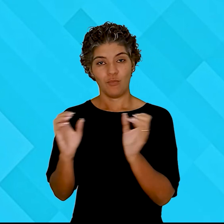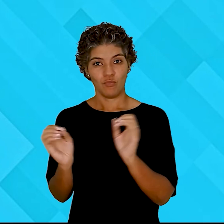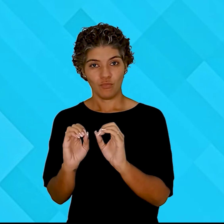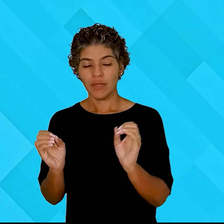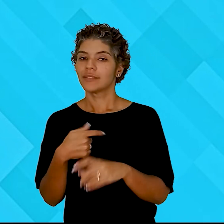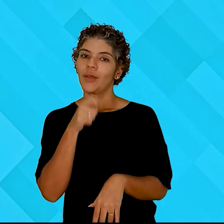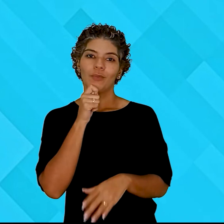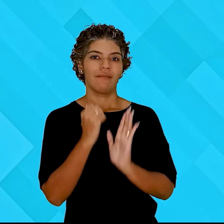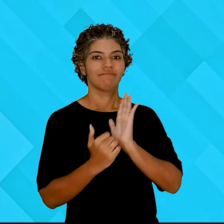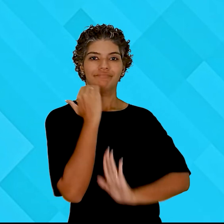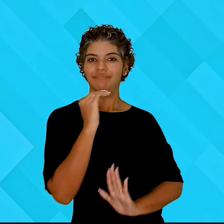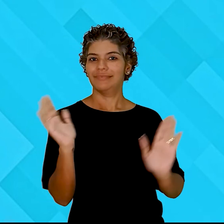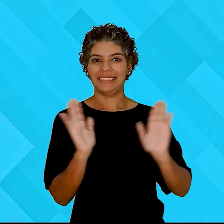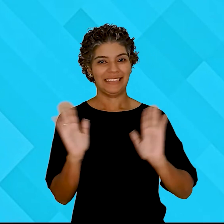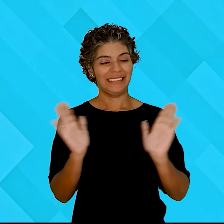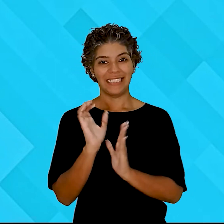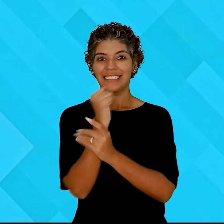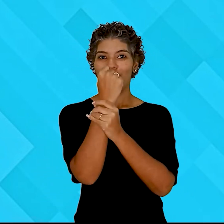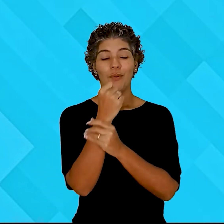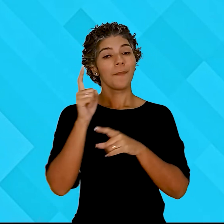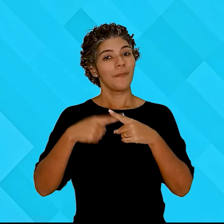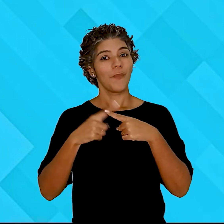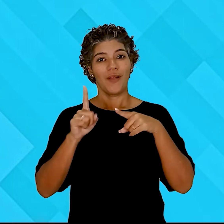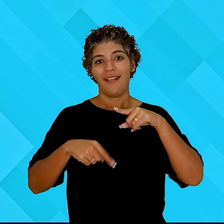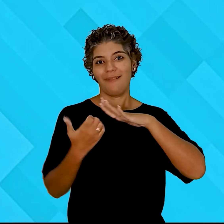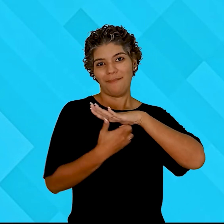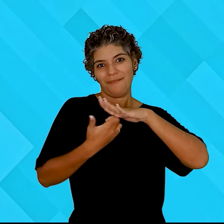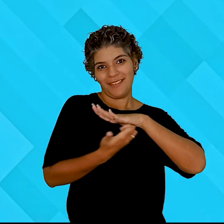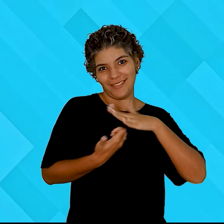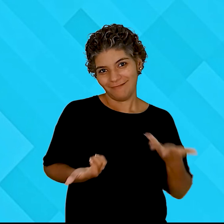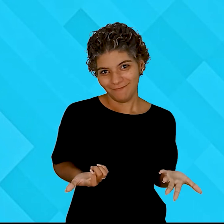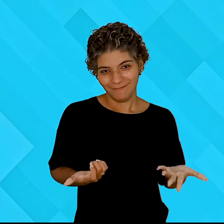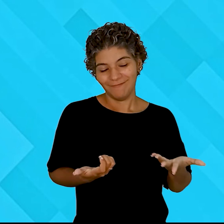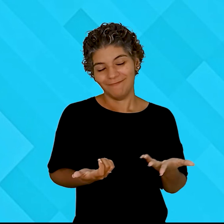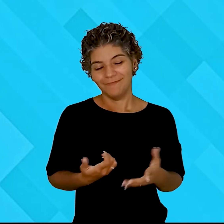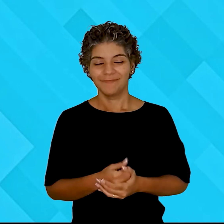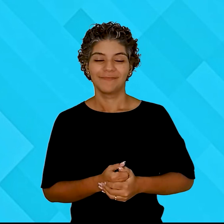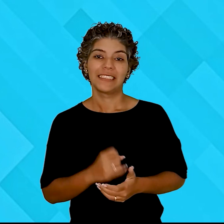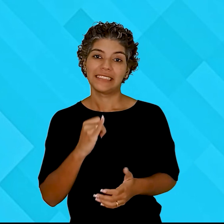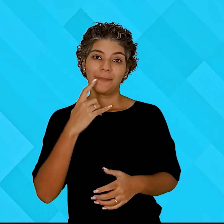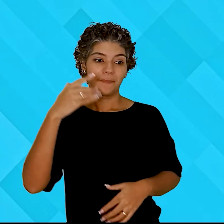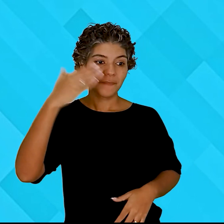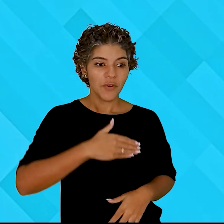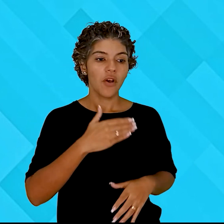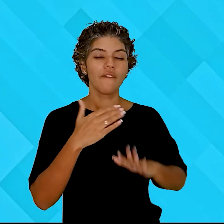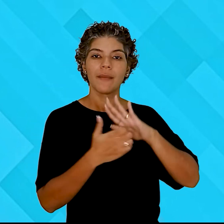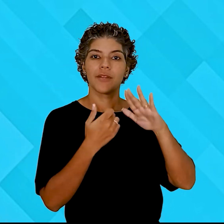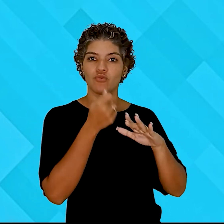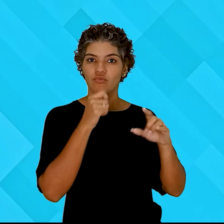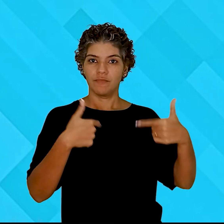porque ele é empresário, a não ser que ele comprove que a empresa está inativa. Então, é sempre bom ficar atento a isso. Continuando aqui, Gustavo, para você, empreendedorismo